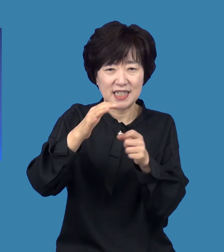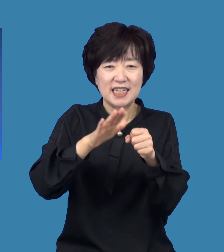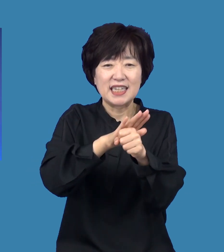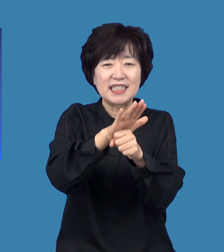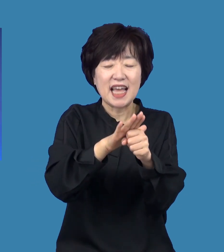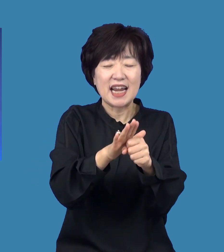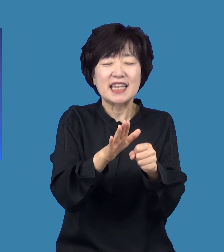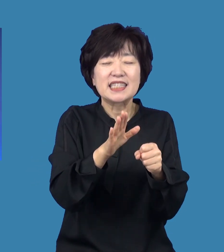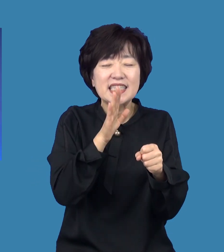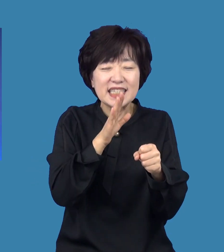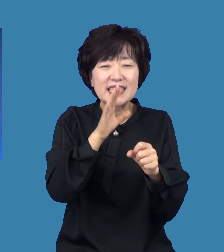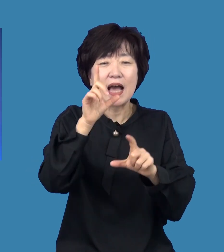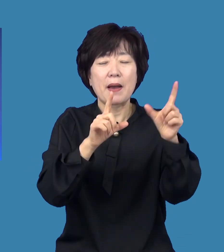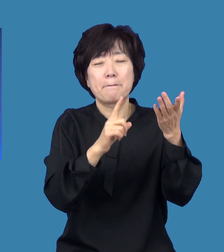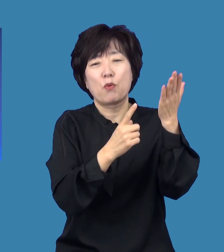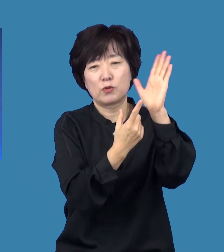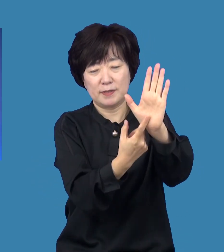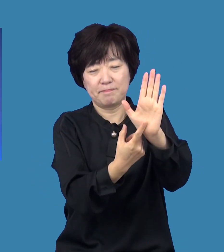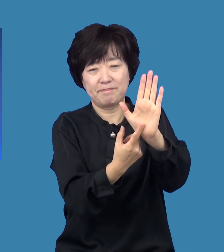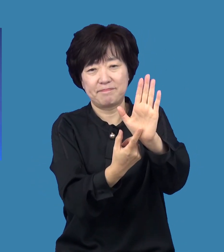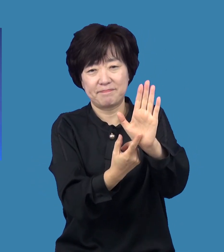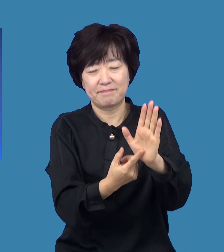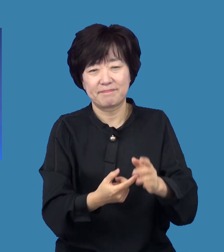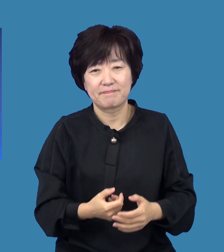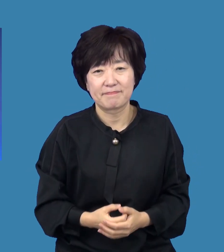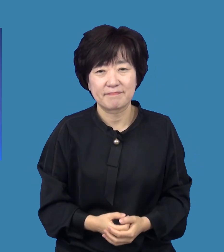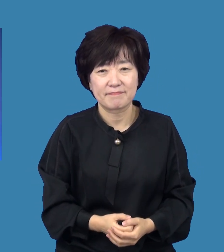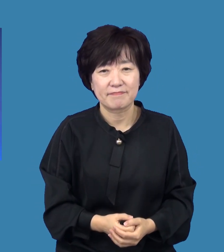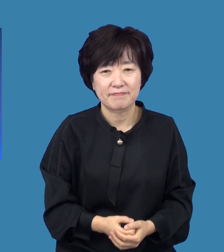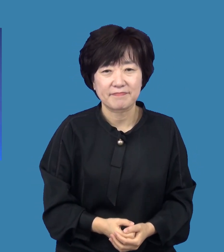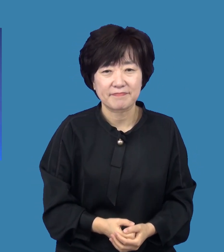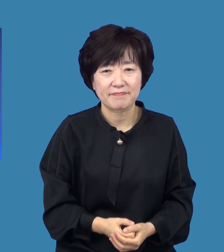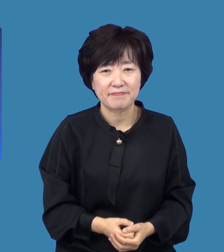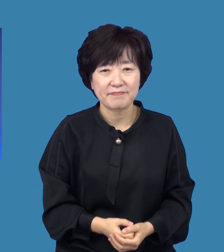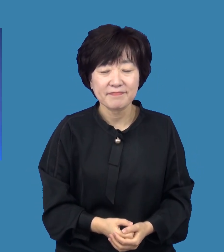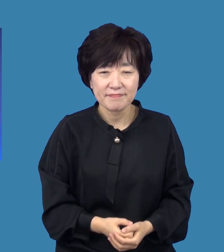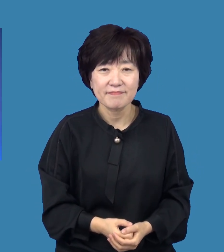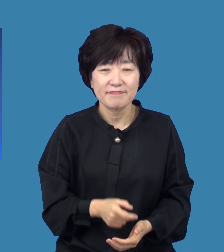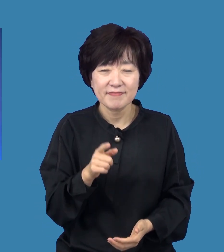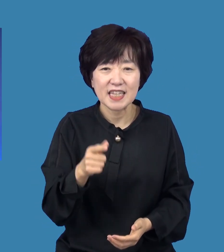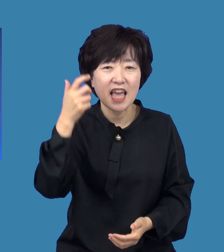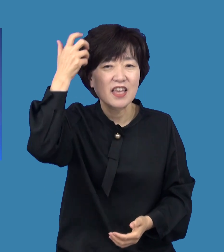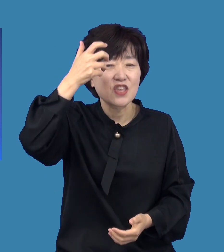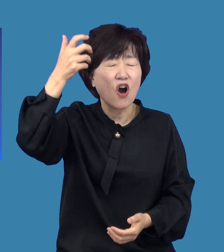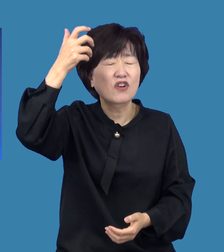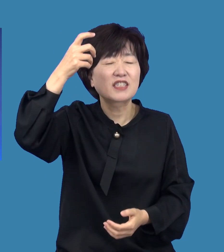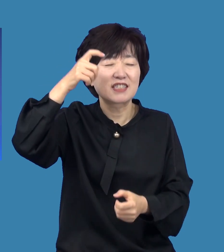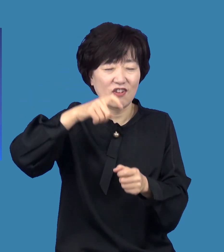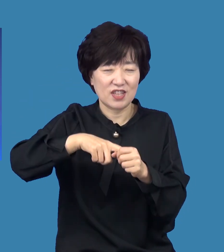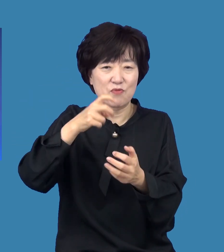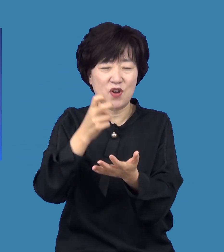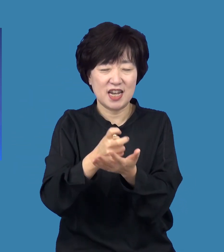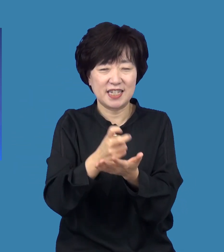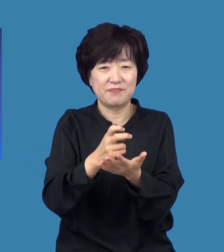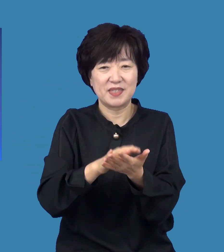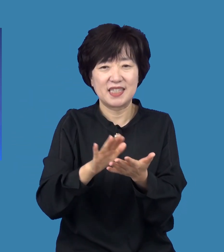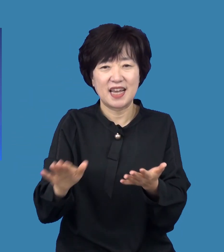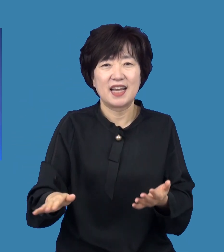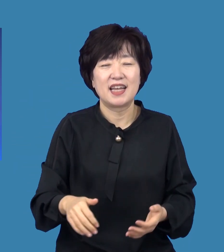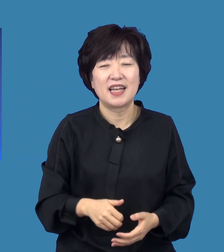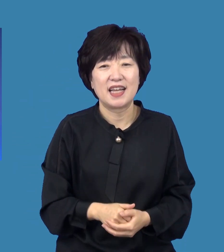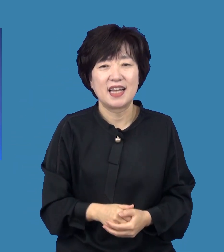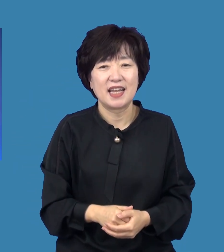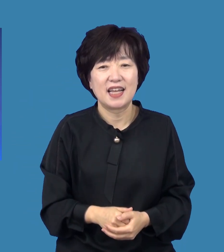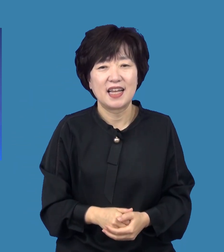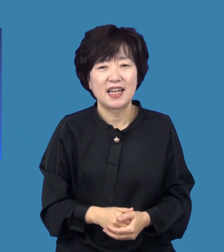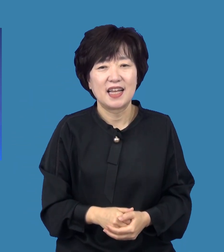실체입니다. 사랑의 실체예요. 자, 이것이 여러분 영적인 원리입니다. 자, 여러분,